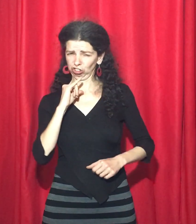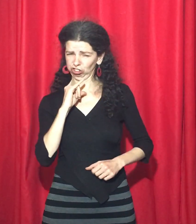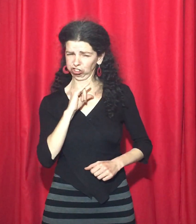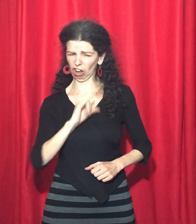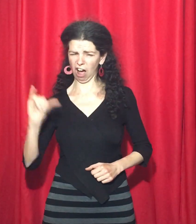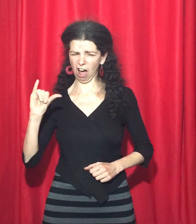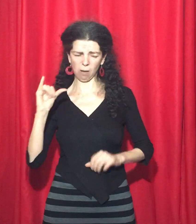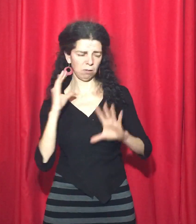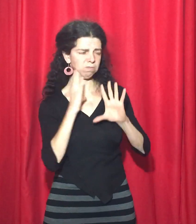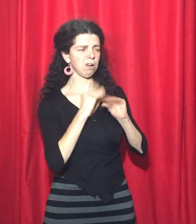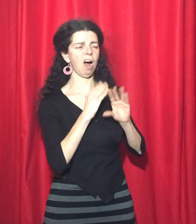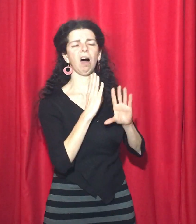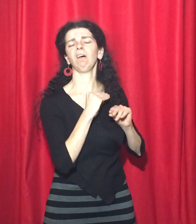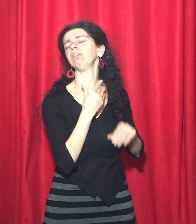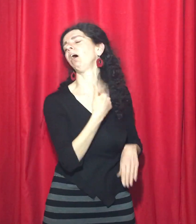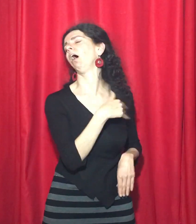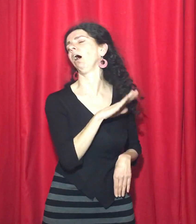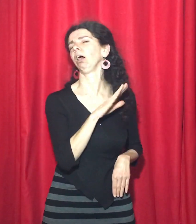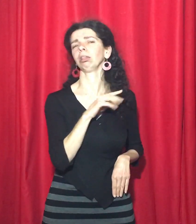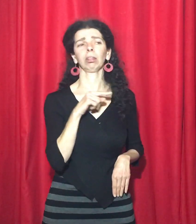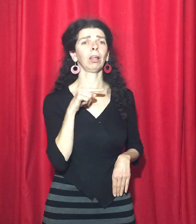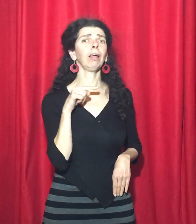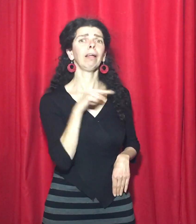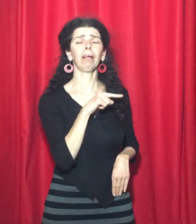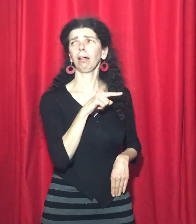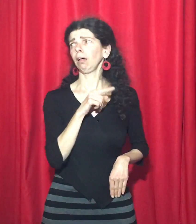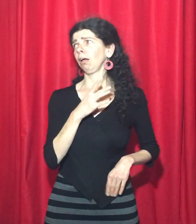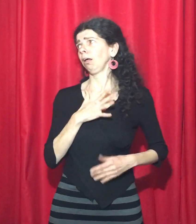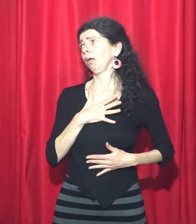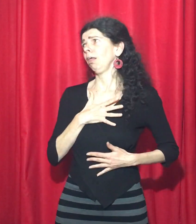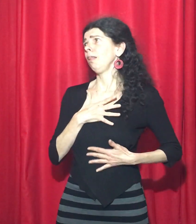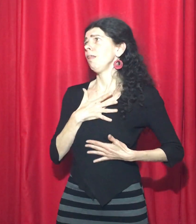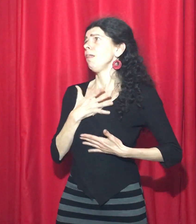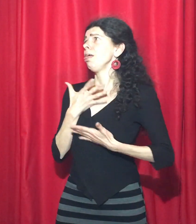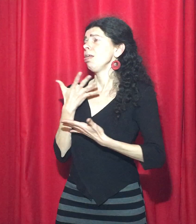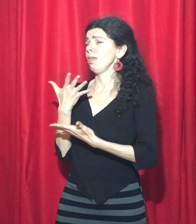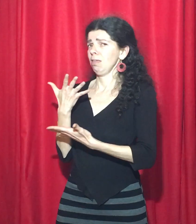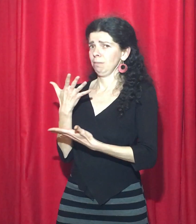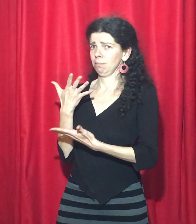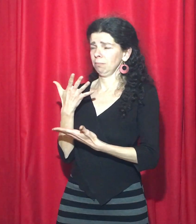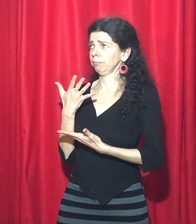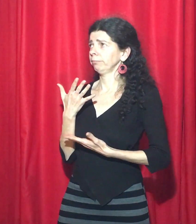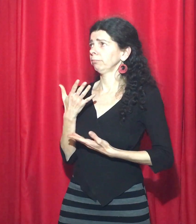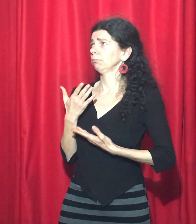Jules, qui ne savait pas comment avouer à Julie son amour.